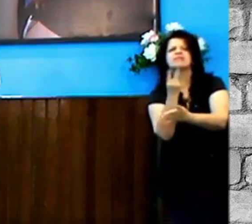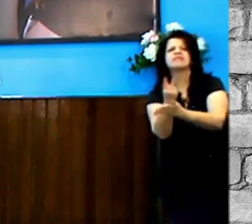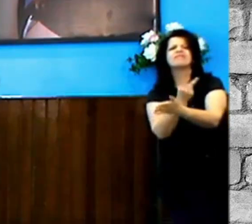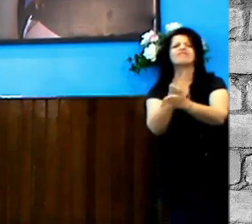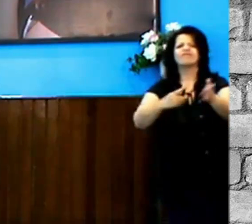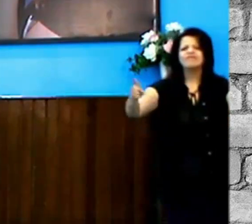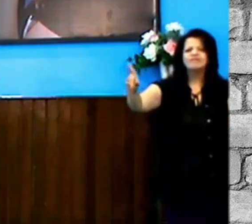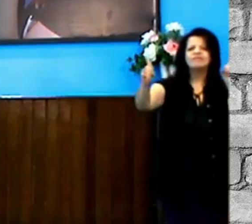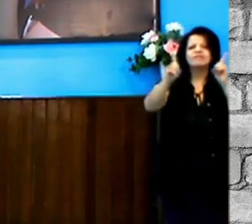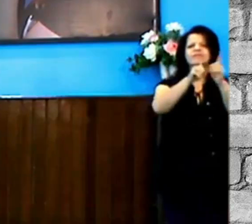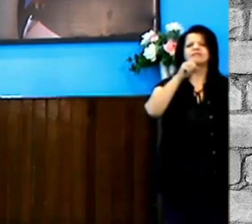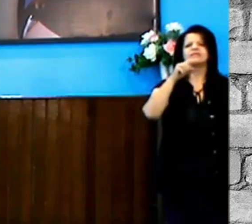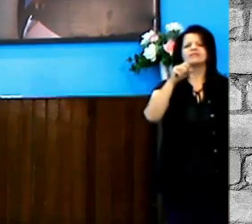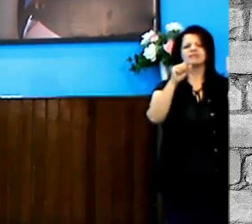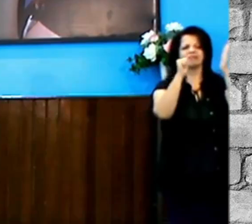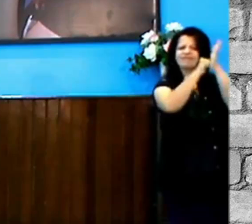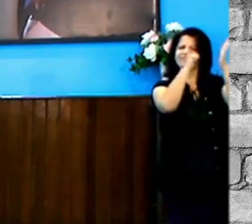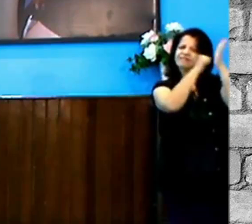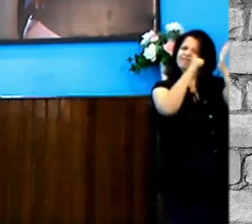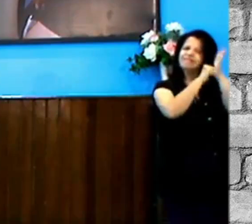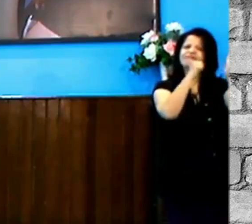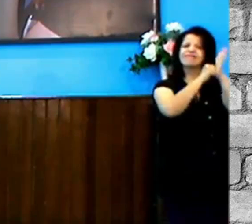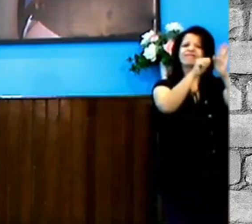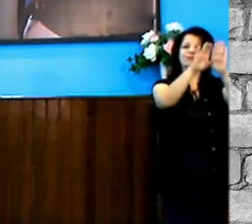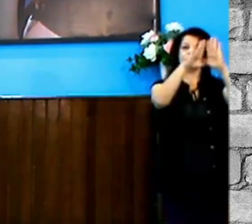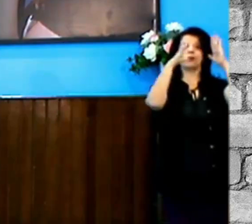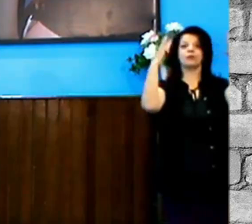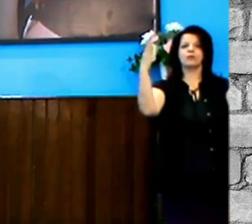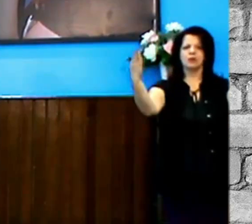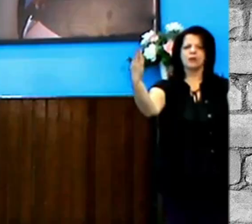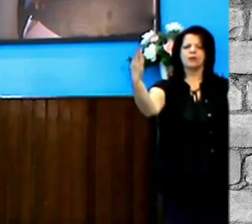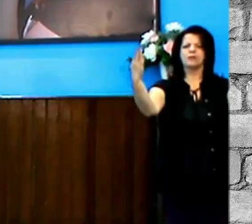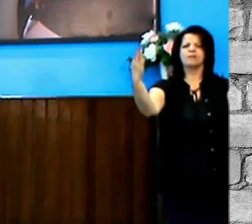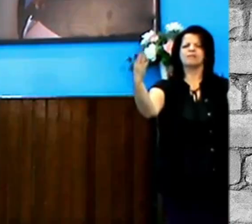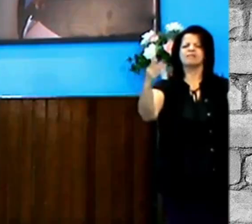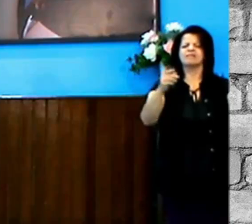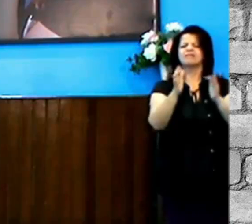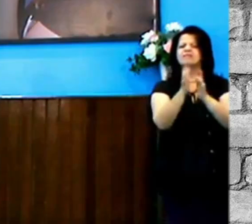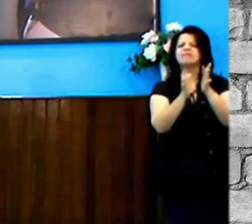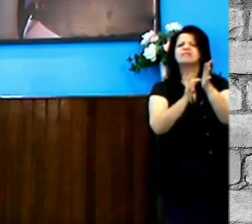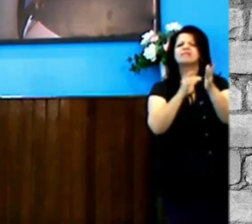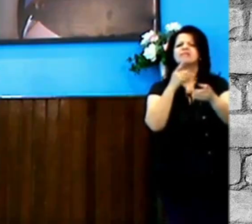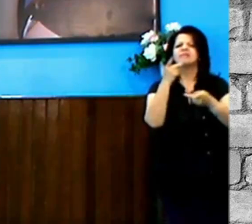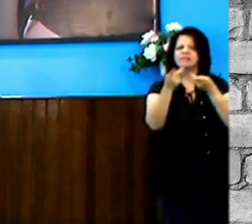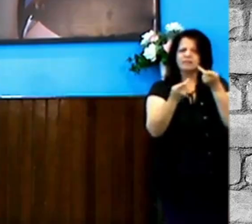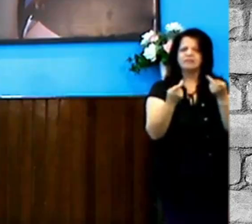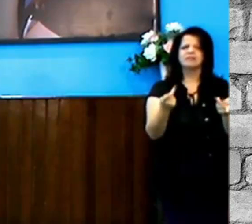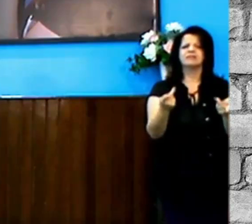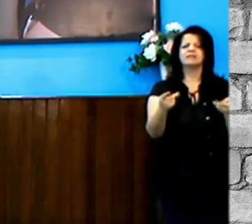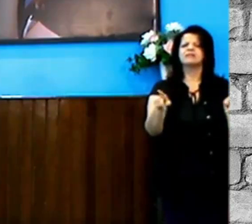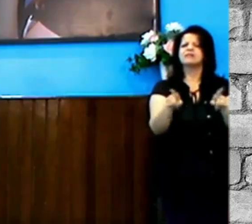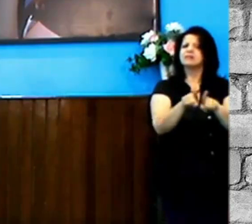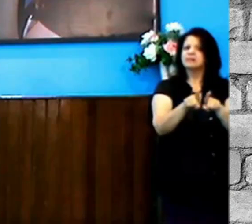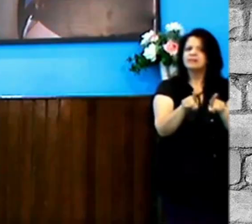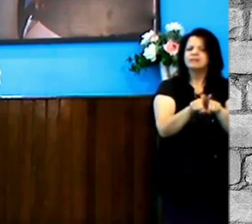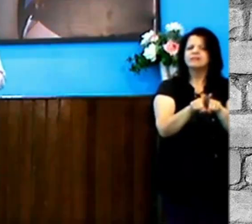achareis, batei, diz a Bíblia, e abrir-se-vos-á. São palavras do próprio Senhor Jesus. Um outro texto